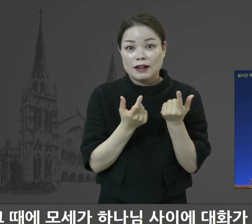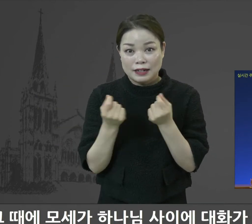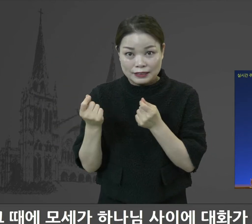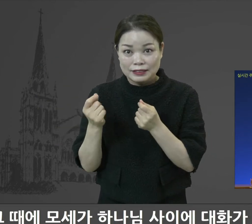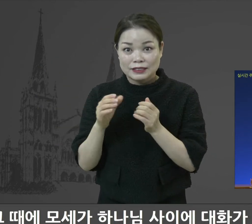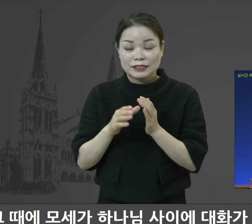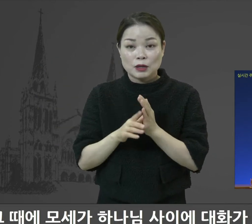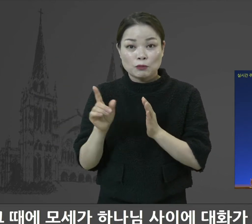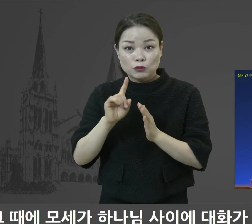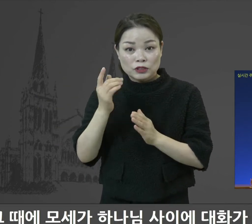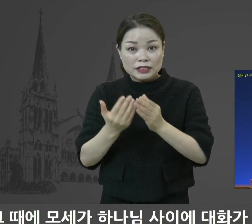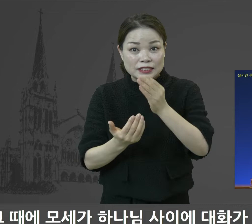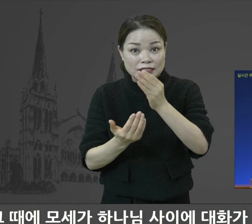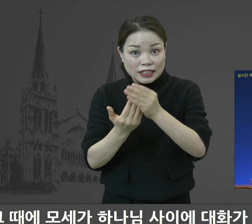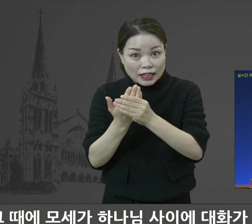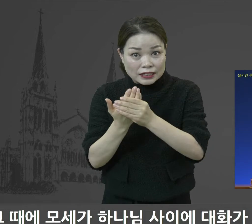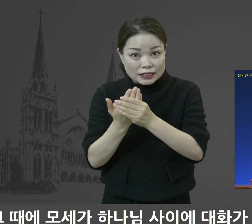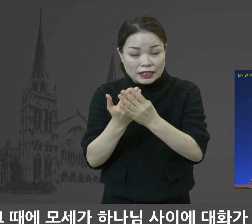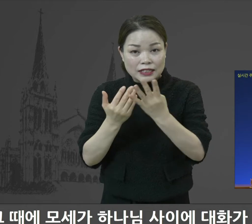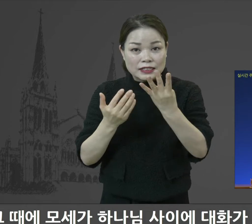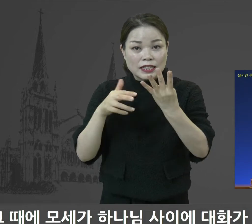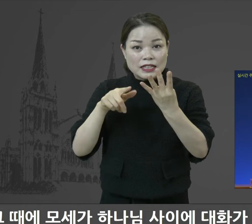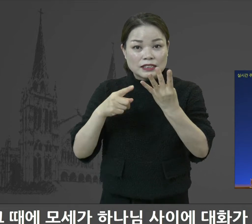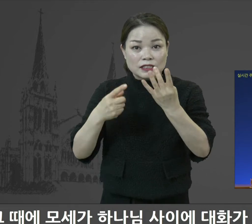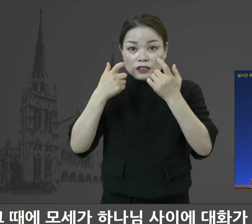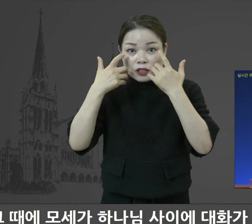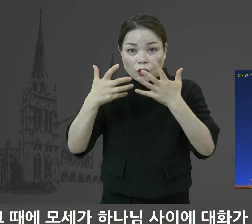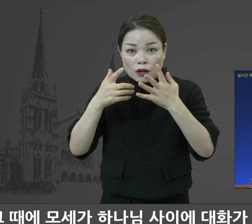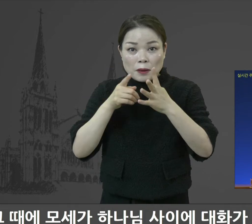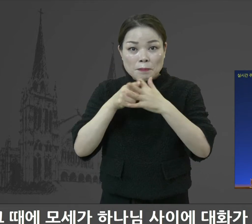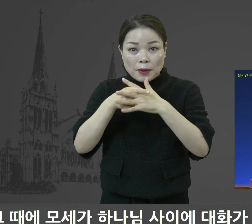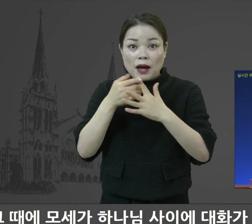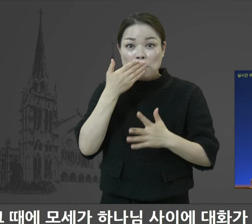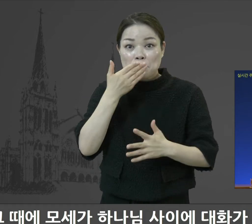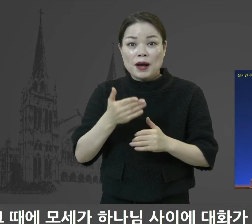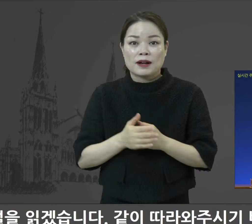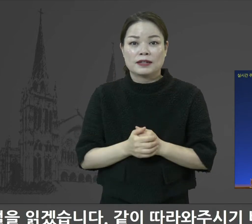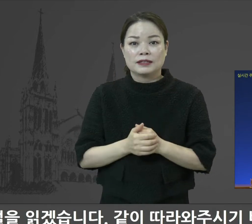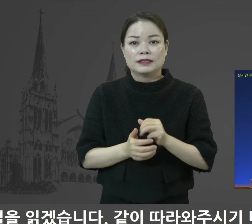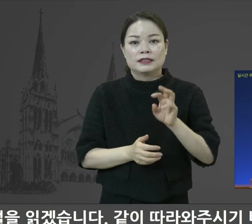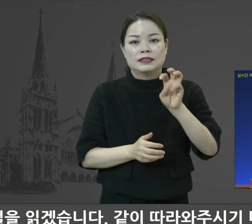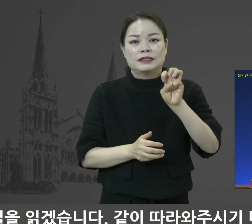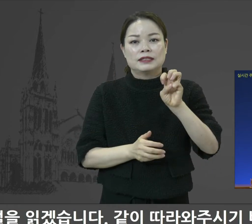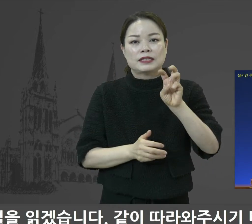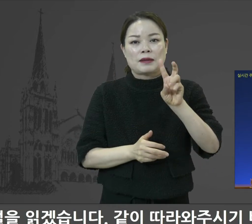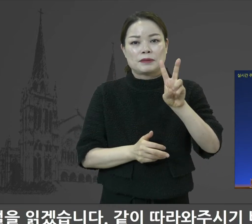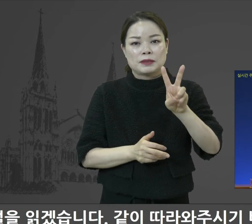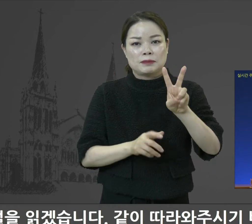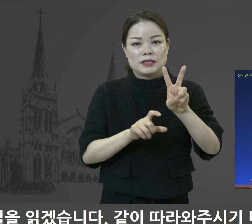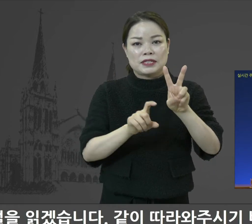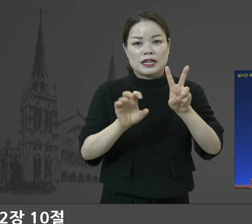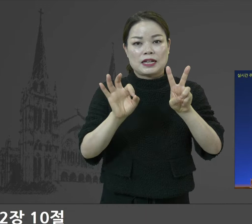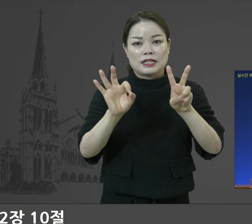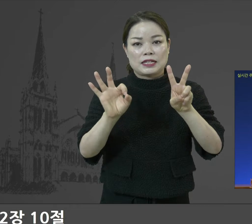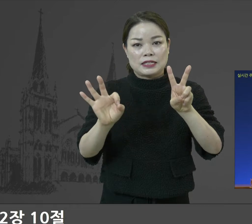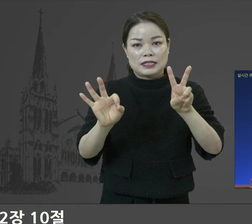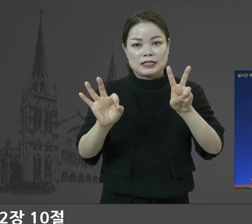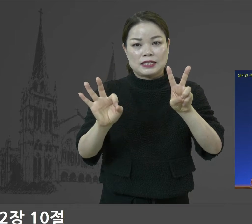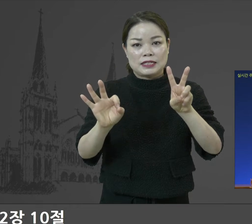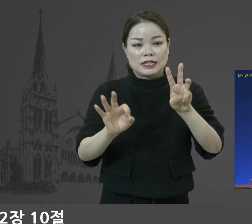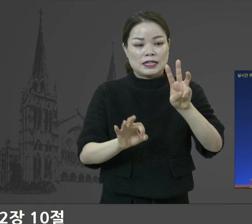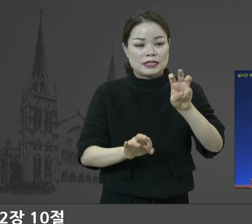이때 무슨 일이 벌어졌는지 4절을 읽고 정확하게 이해하실 수 있습니다. 32장 10절